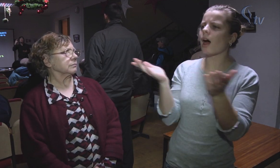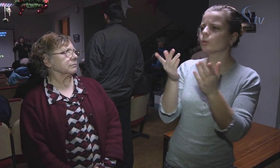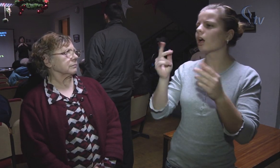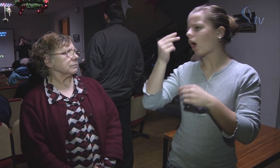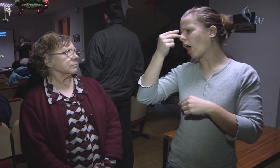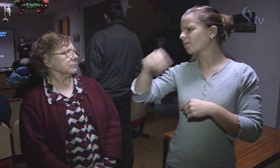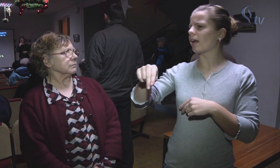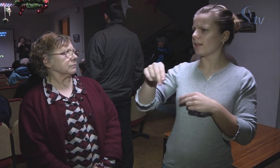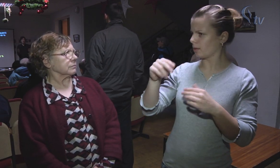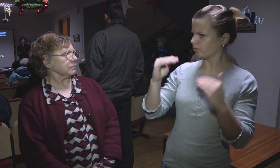kvaliteediga?